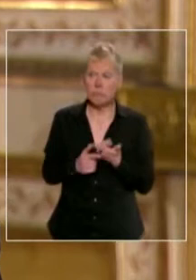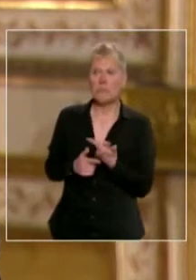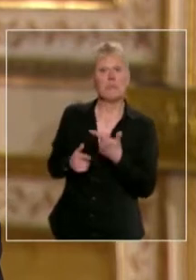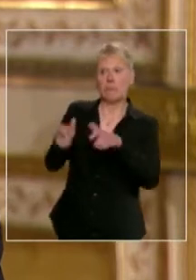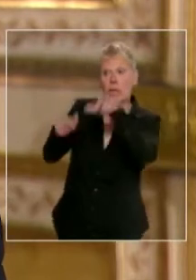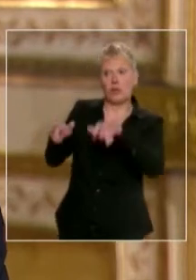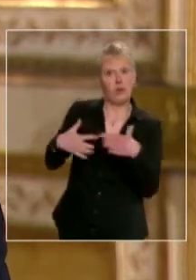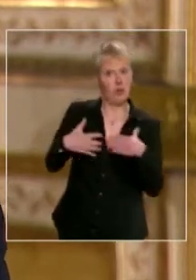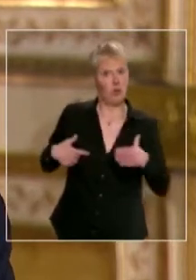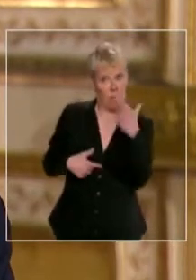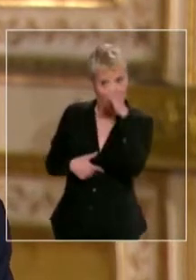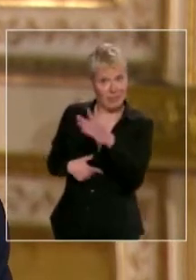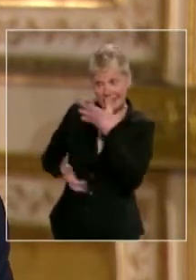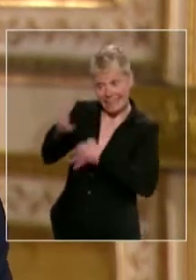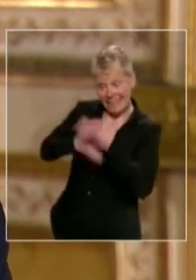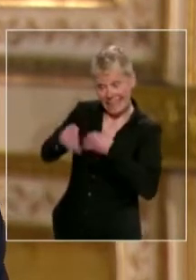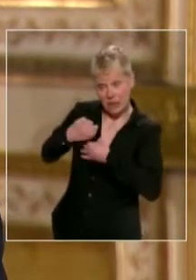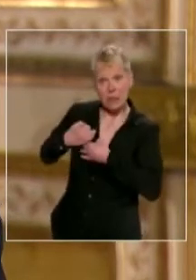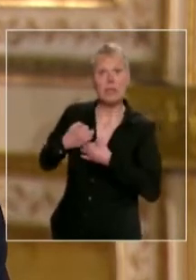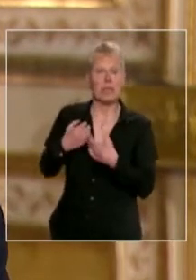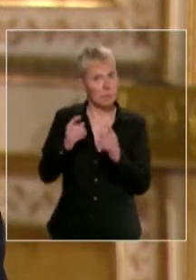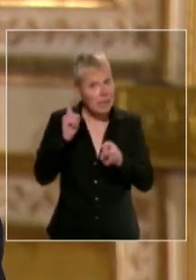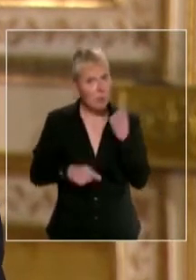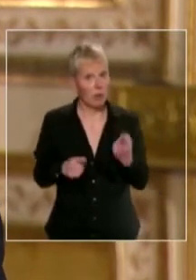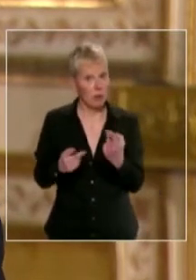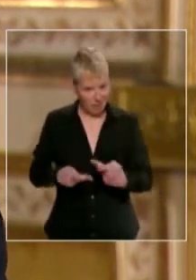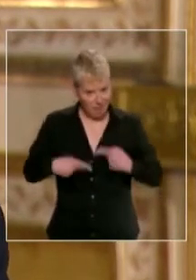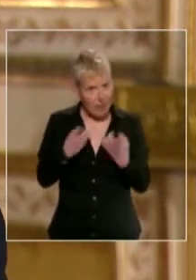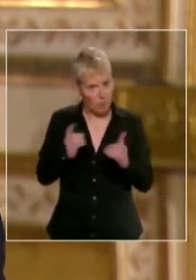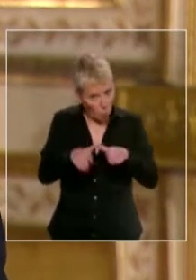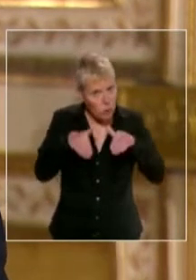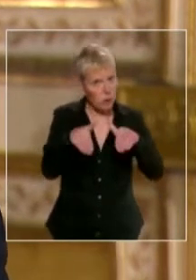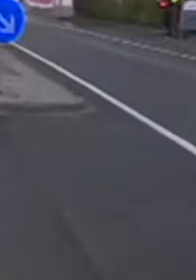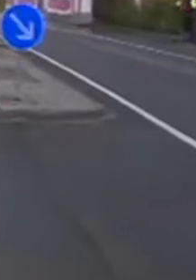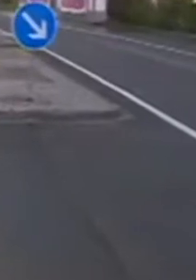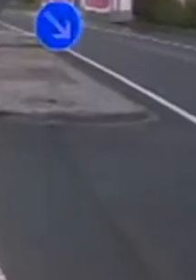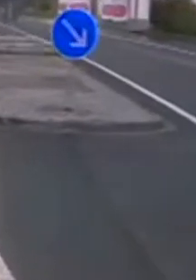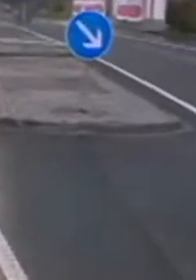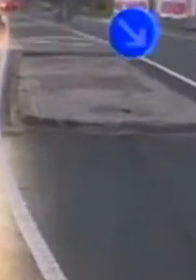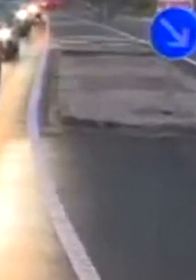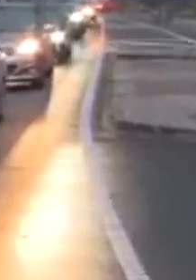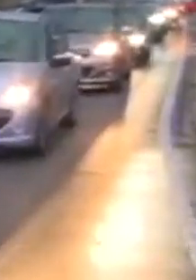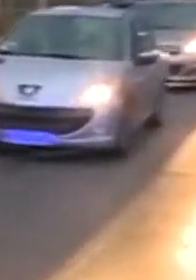όπως ακριβώς κάναμε, να διασφαλίσουμε τη συνέχεια της δημοκρατικής μας ζωής και των θεσμών μας.